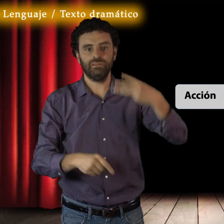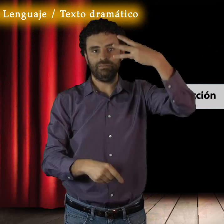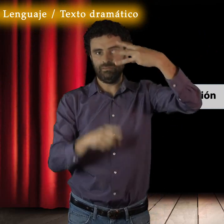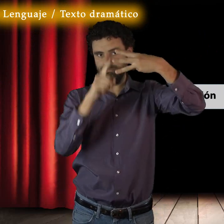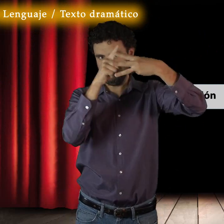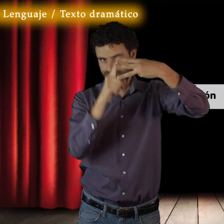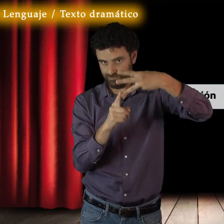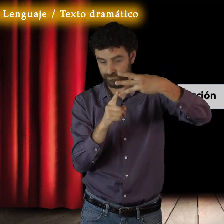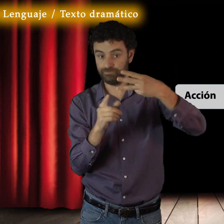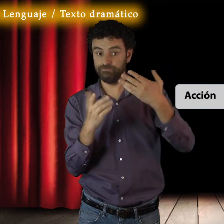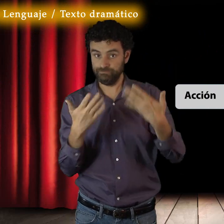teatro